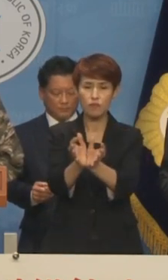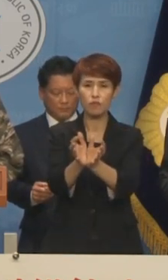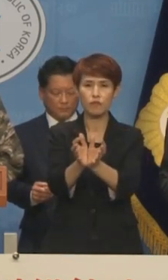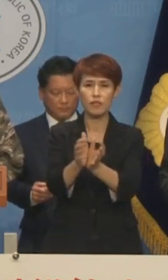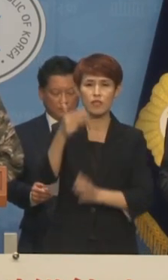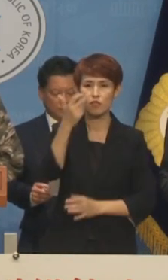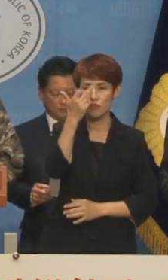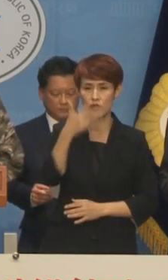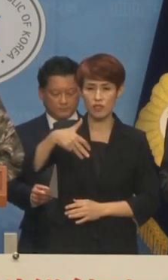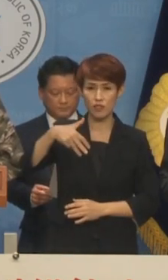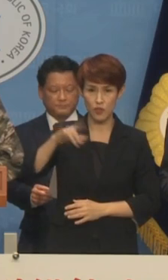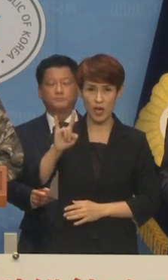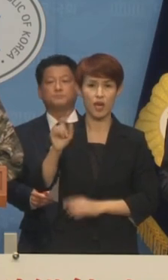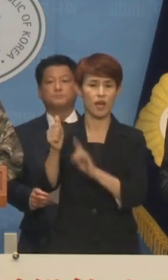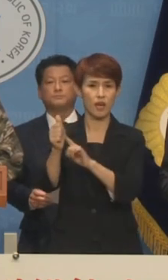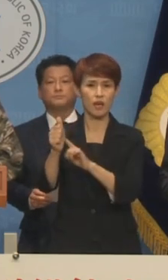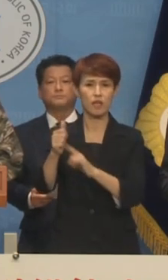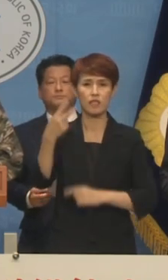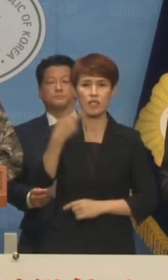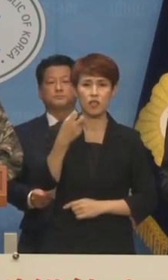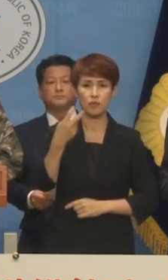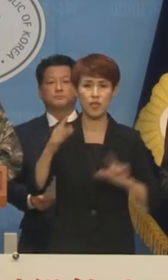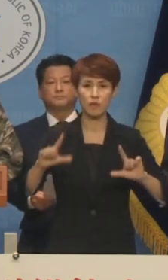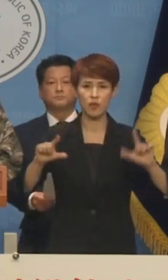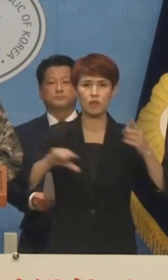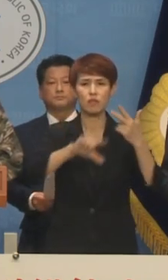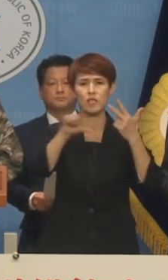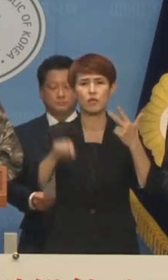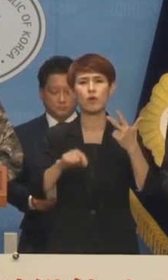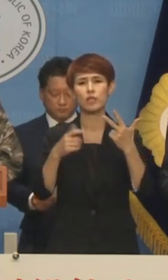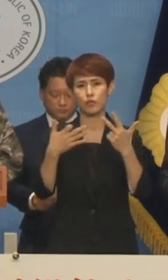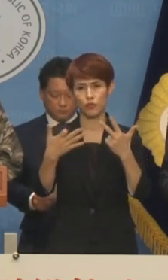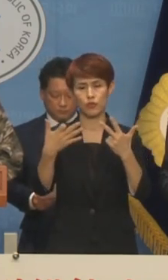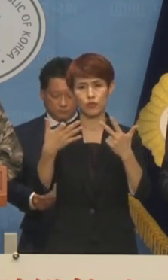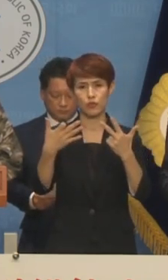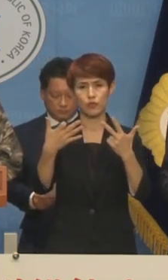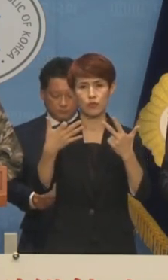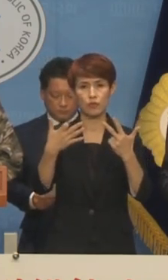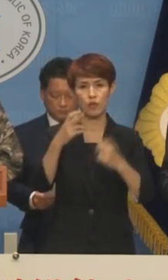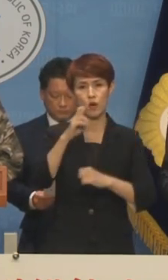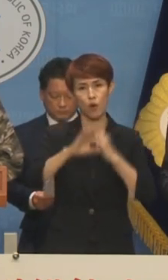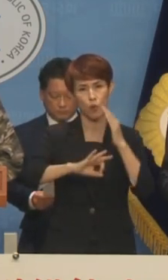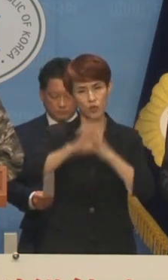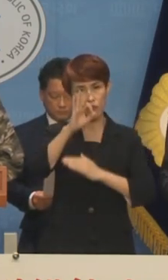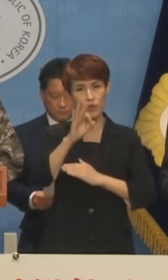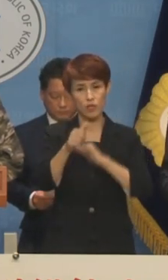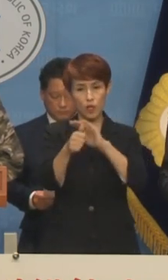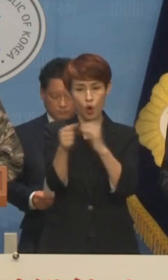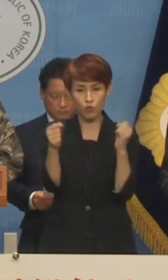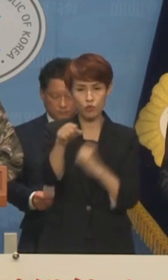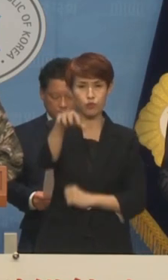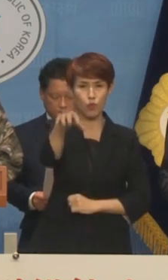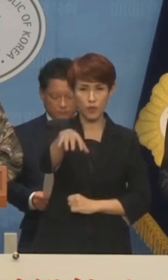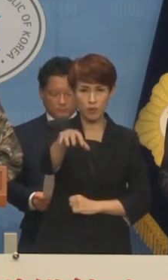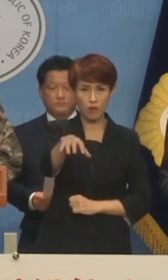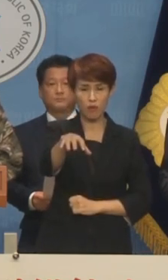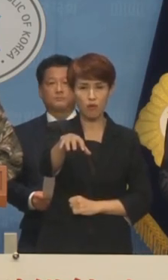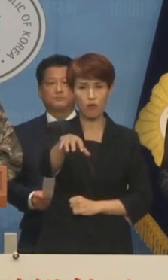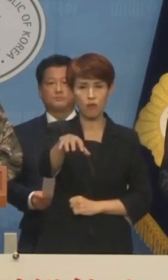최수근 상병은 2023년 7월 19일 오전 경북 예천